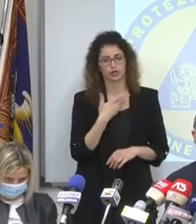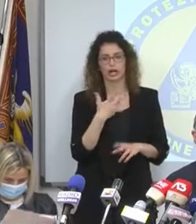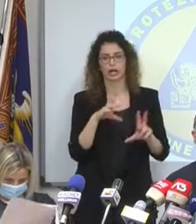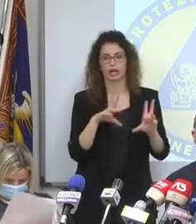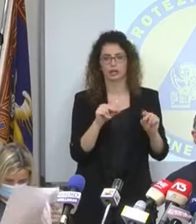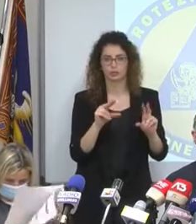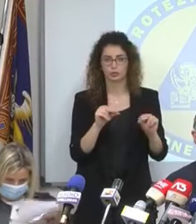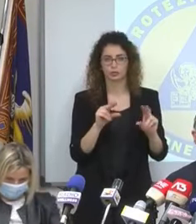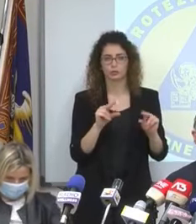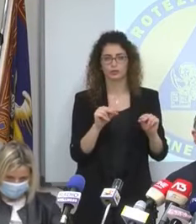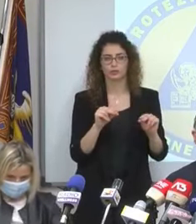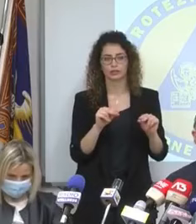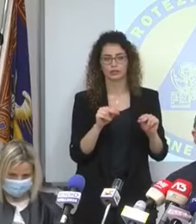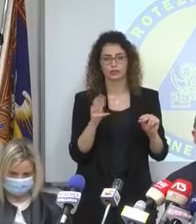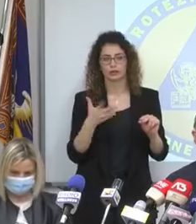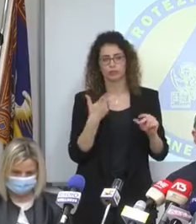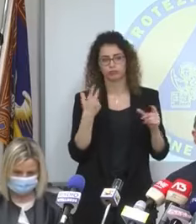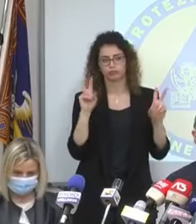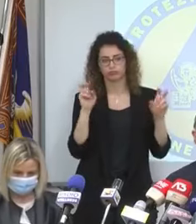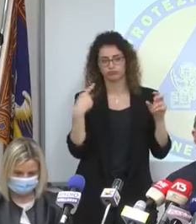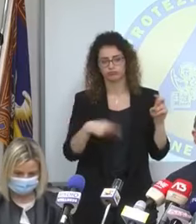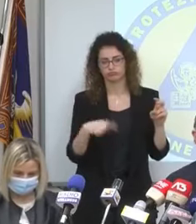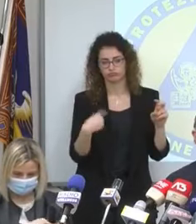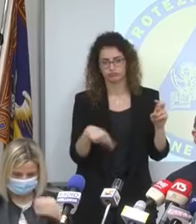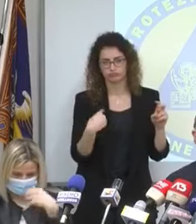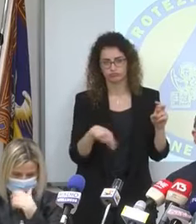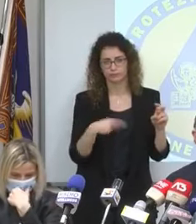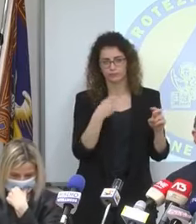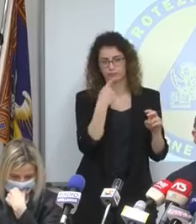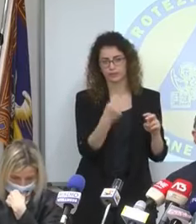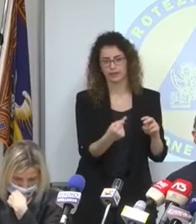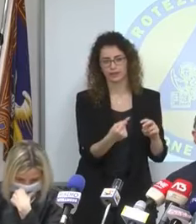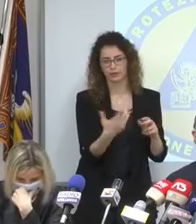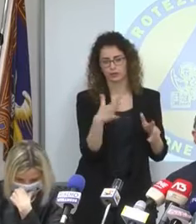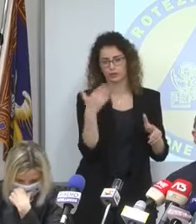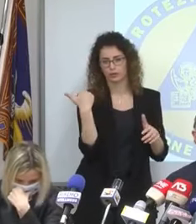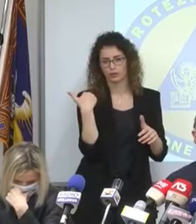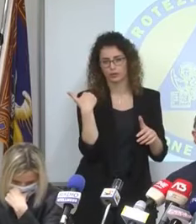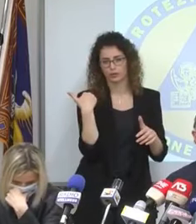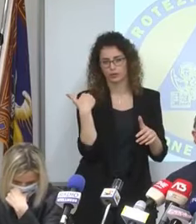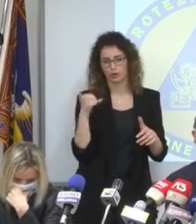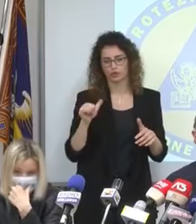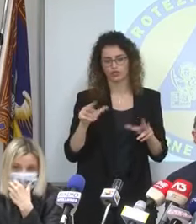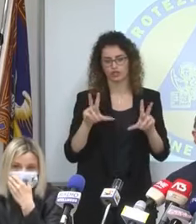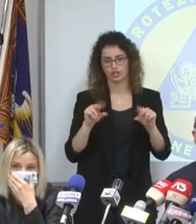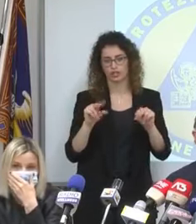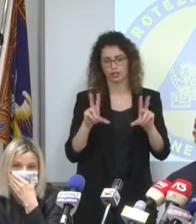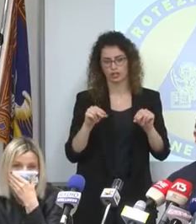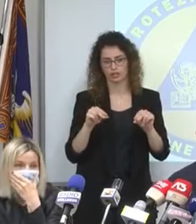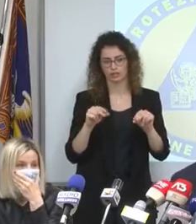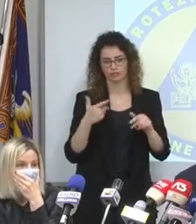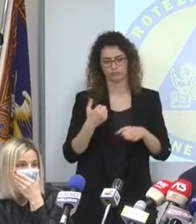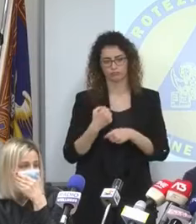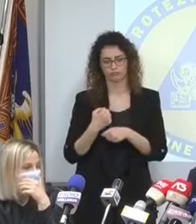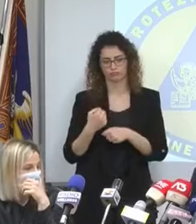novità riguardo a questo che ci aveva detto di quel nuovo centralino che sarebbe stato messo a disposizione. No, il